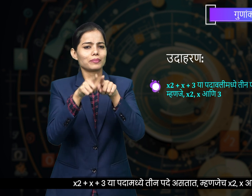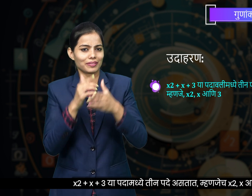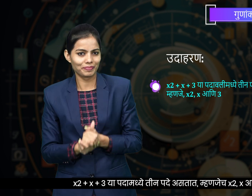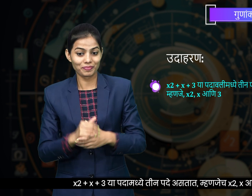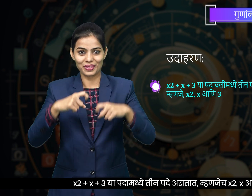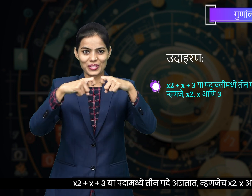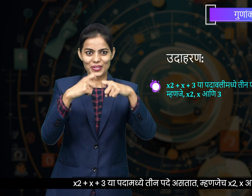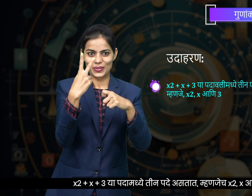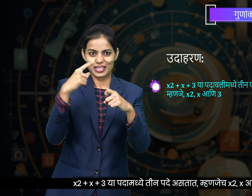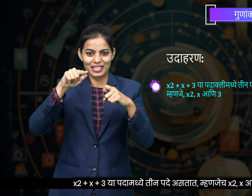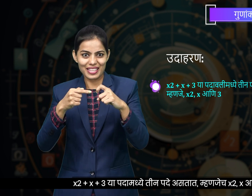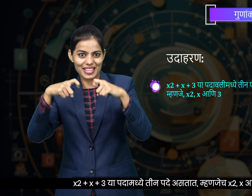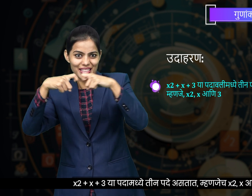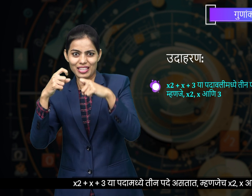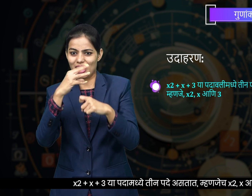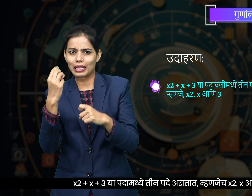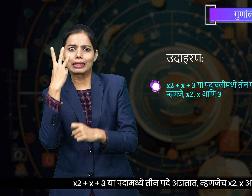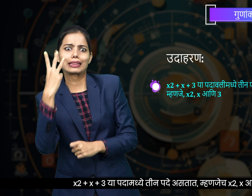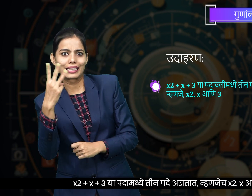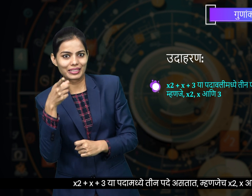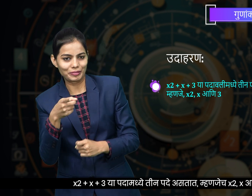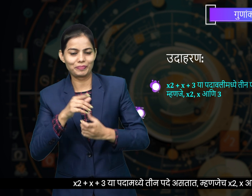x वर्ग x आणि 3.